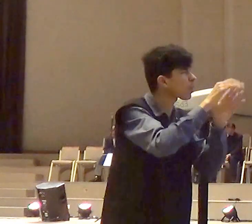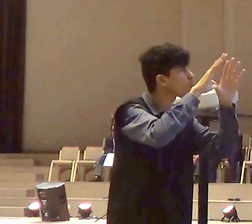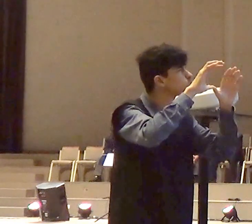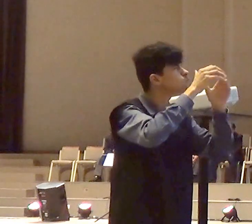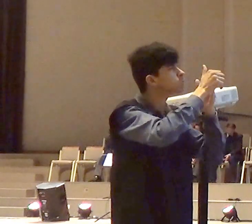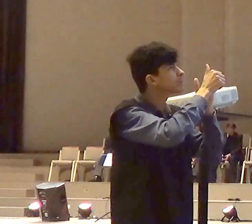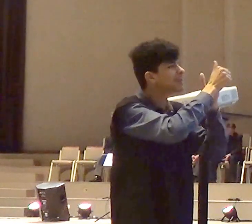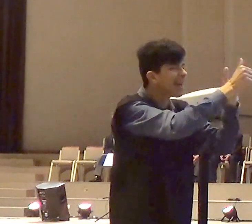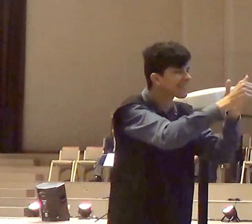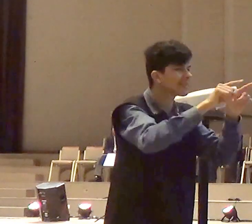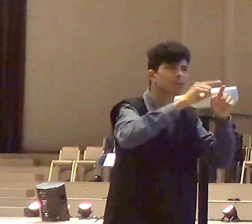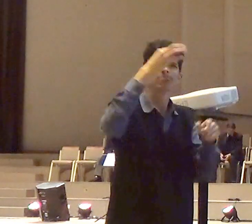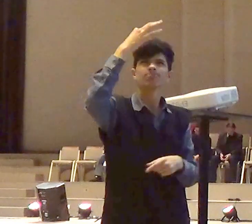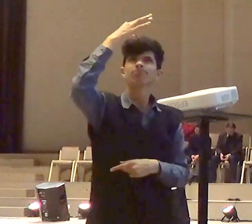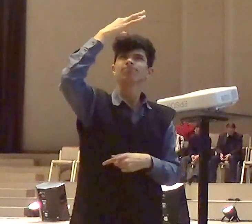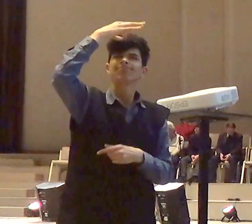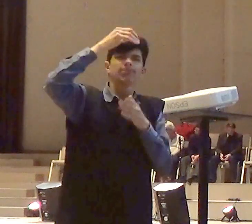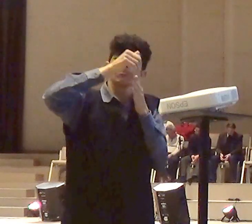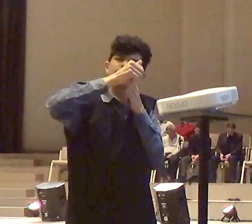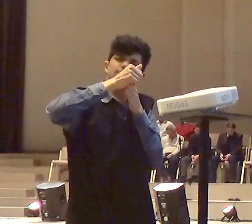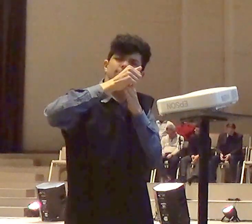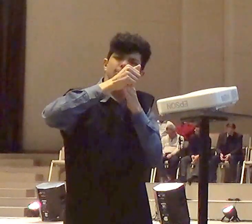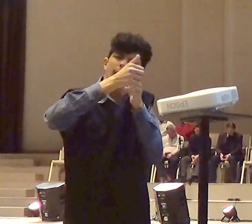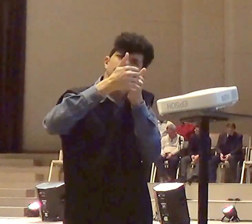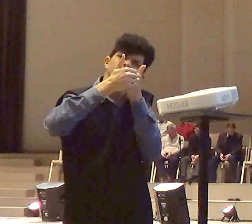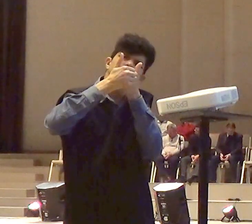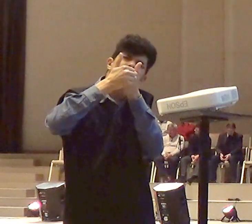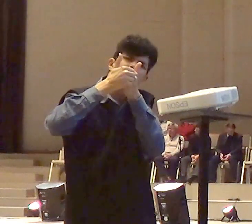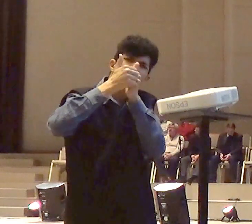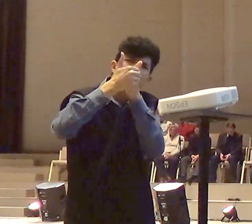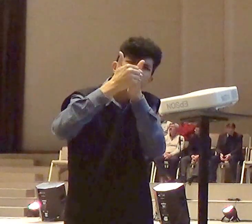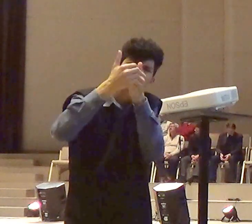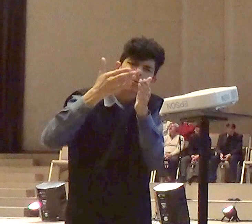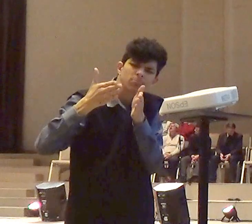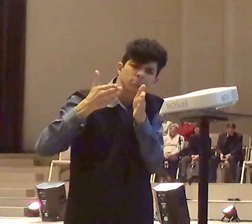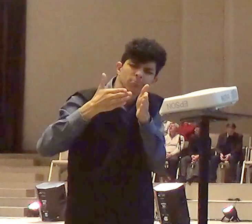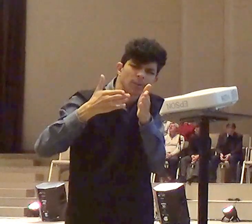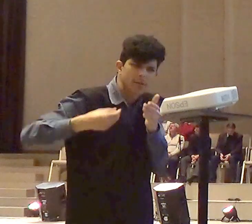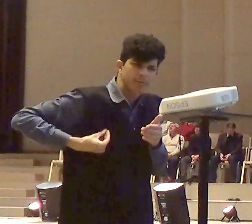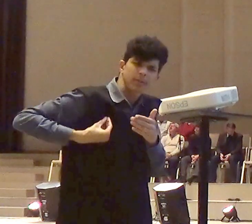porque eu não sei construir o meu próprio caminho